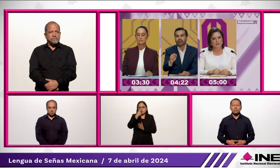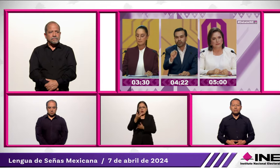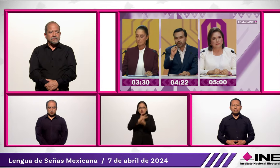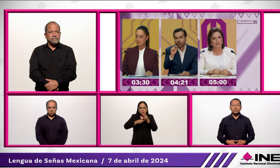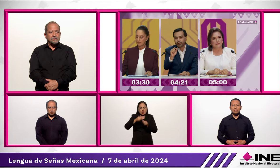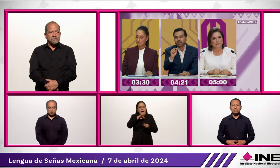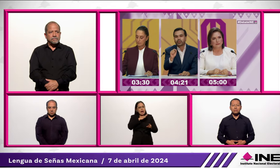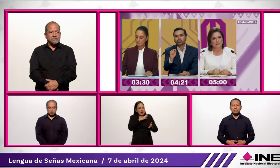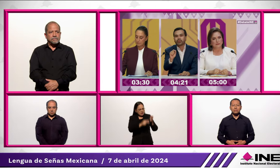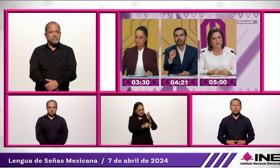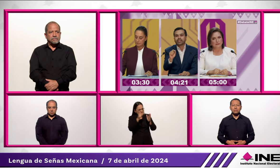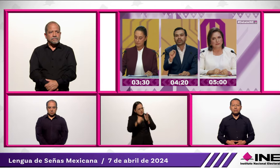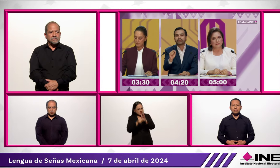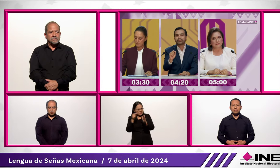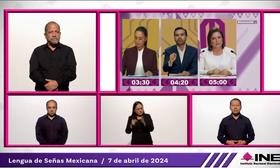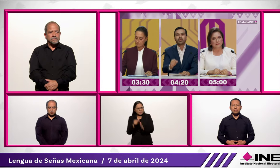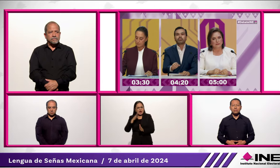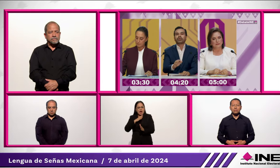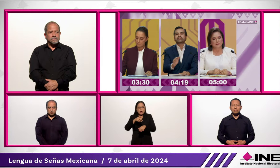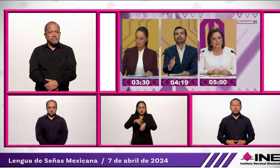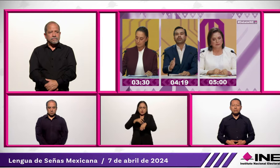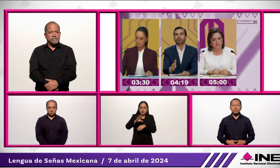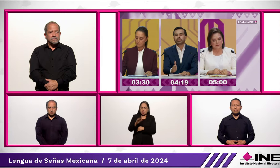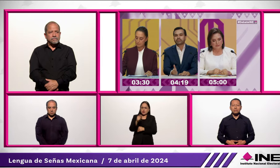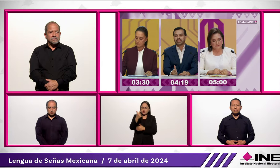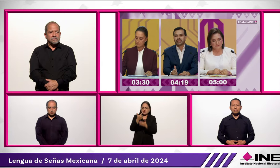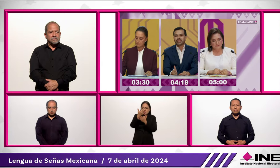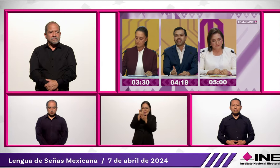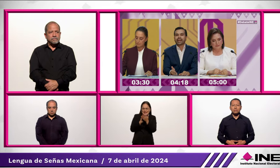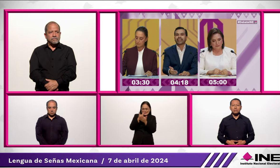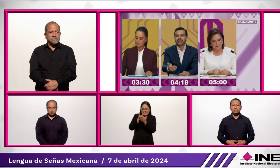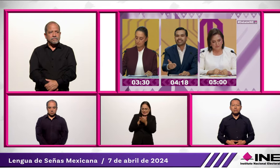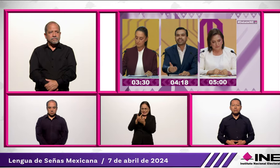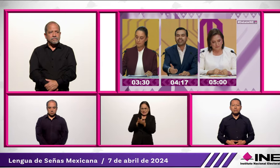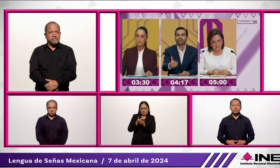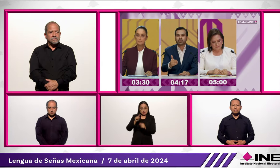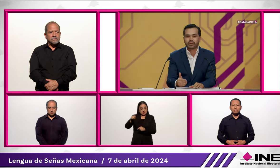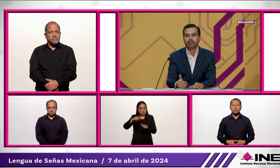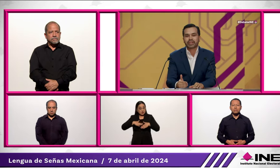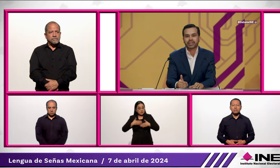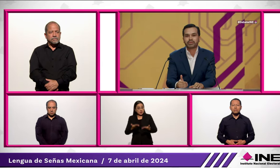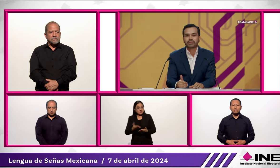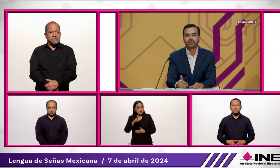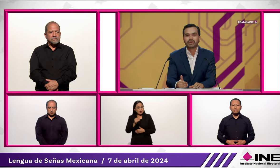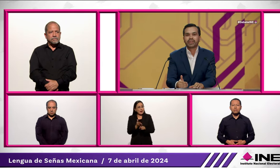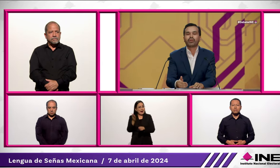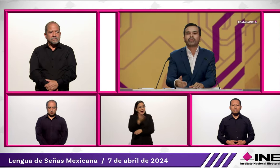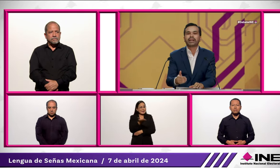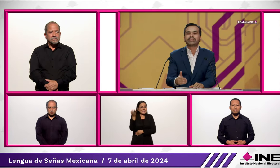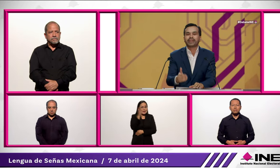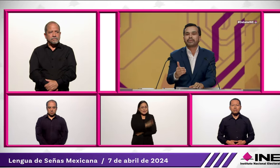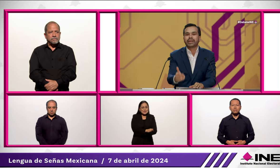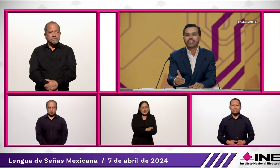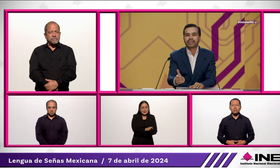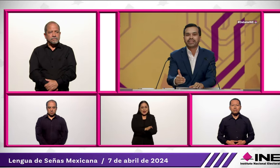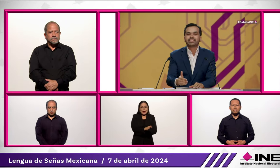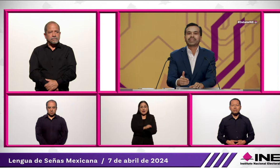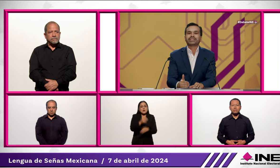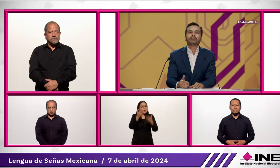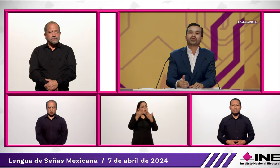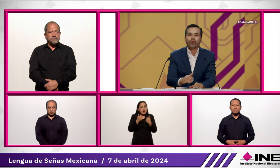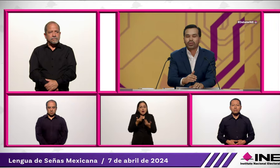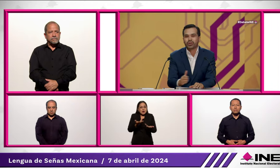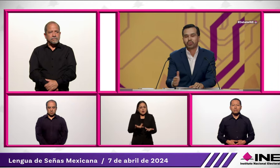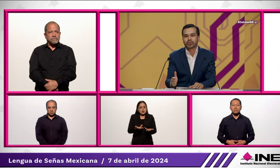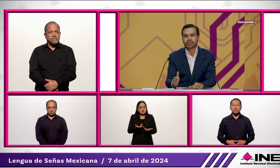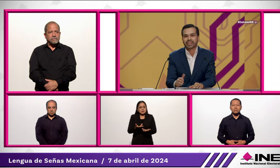ante notario, fue su compromiso número 48. Por eso no le podemos creer a quienes ya defraudaron a México que lo van a hacer bien si